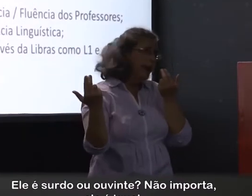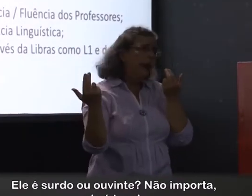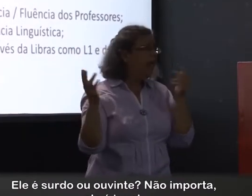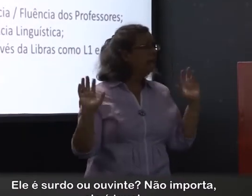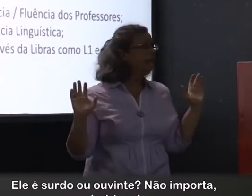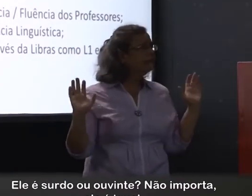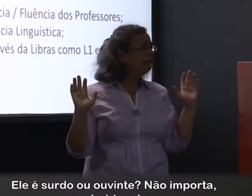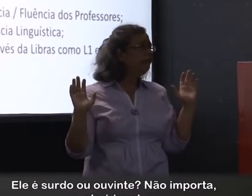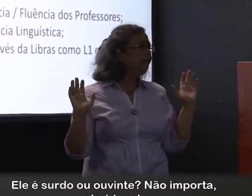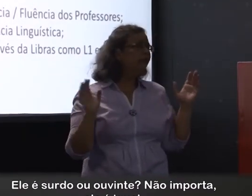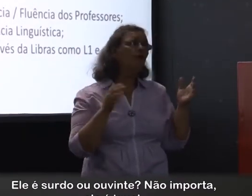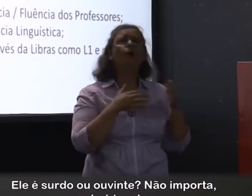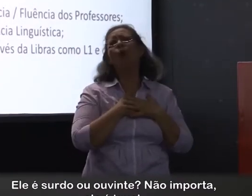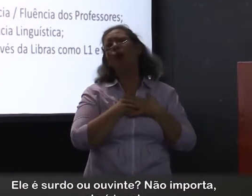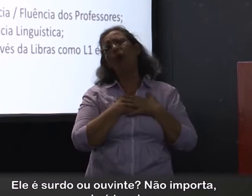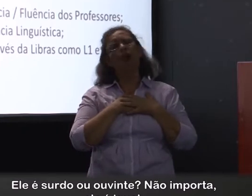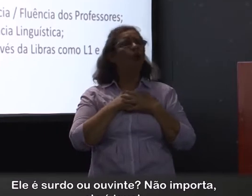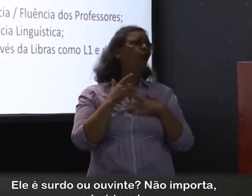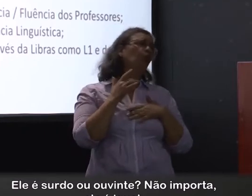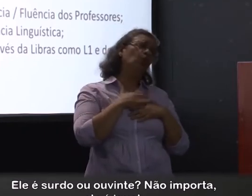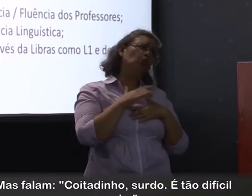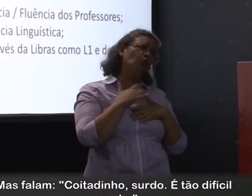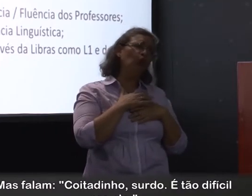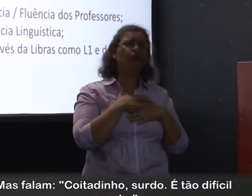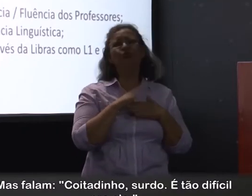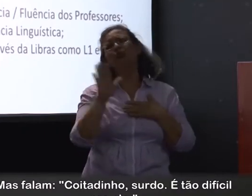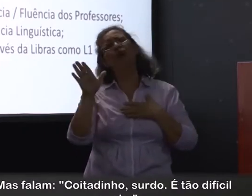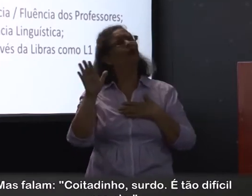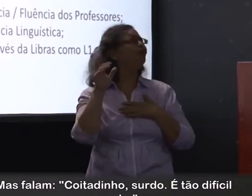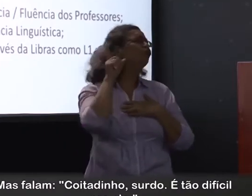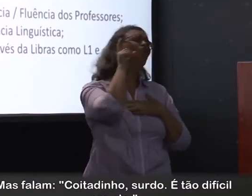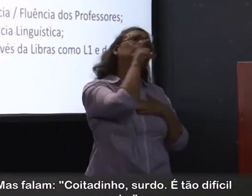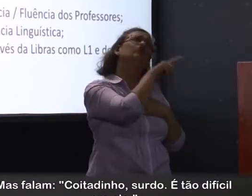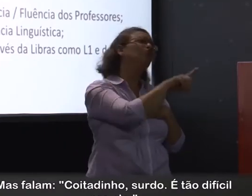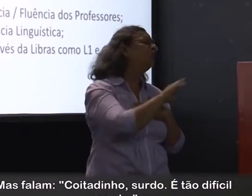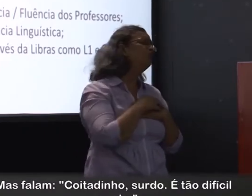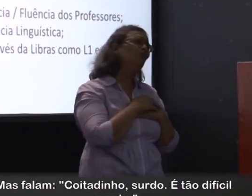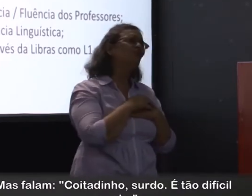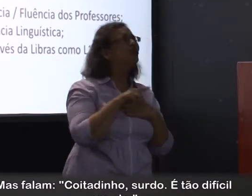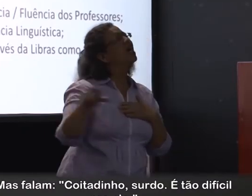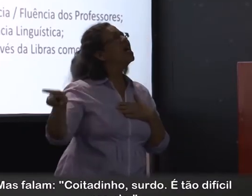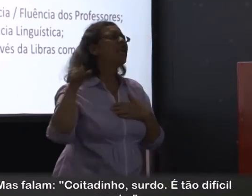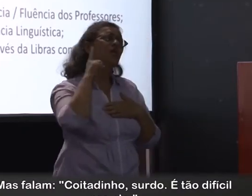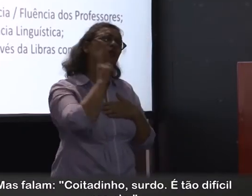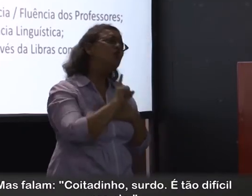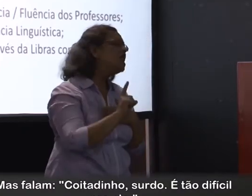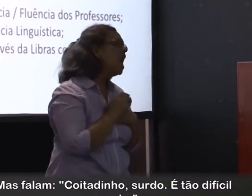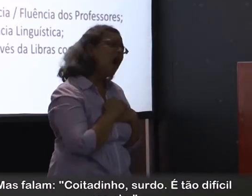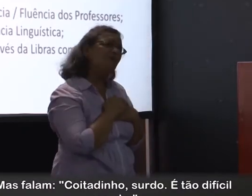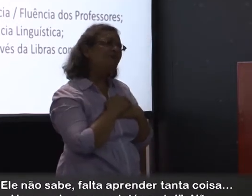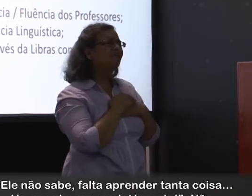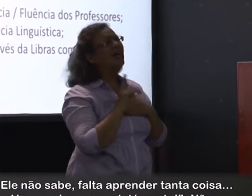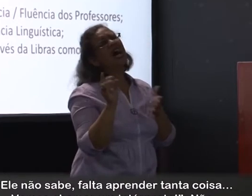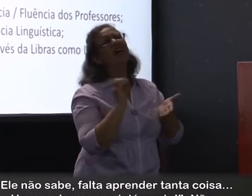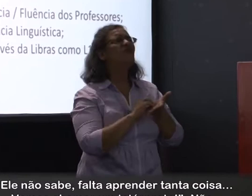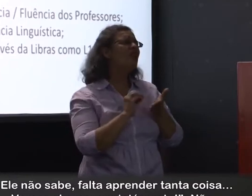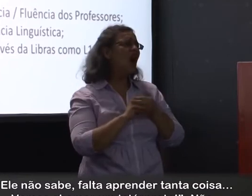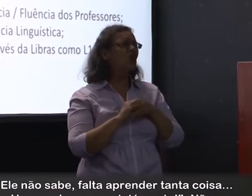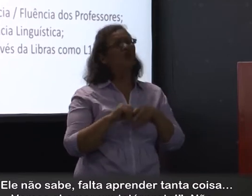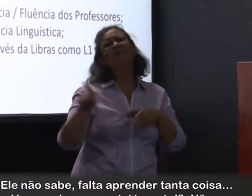ou ouvinte, não importa, é igual, mas coitadinho, ele é surdo, é tão difícil para ele, né? Ele não sabe,